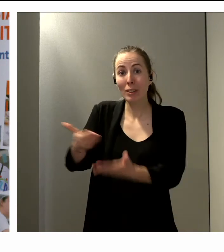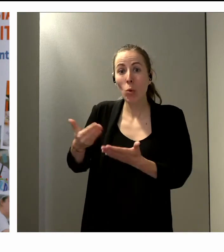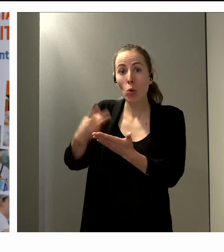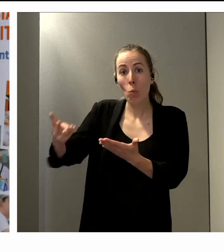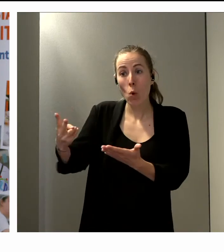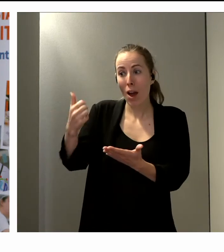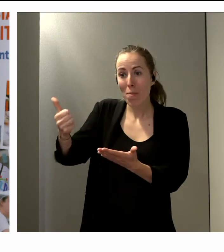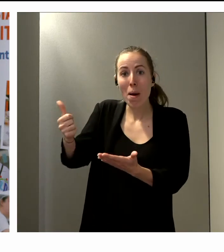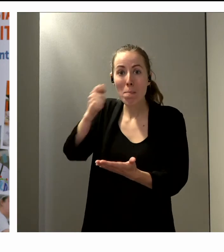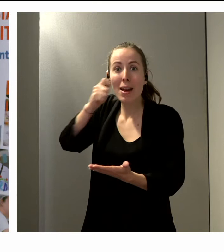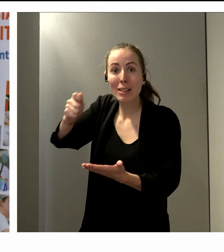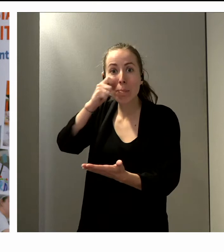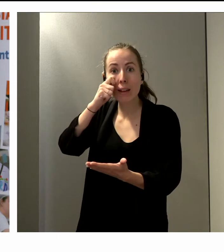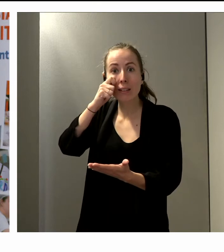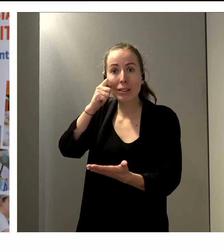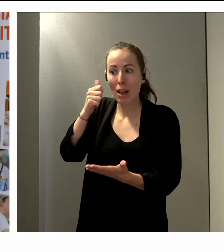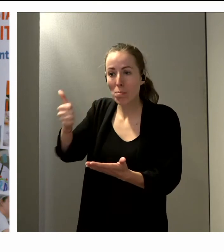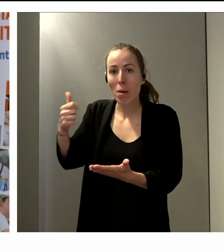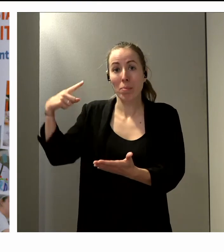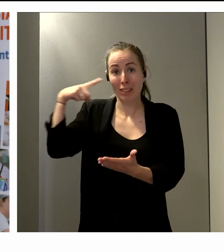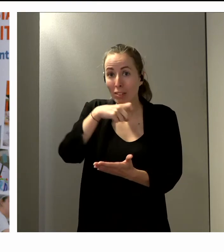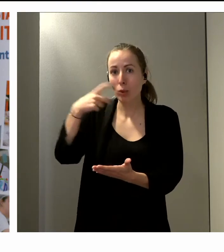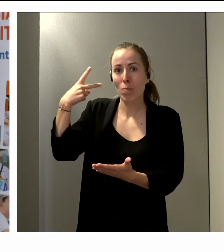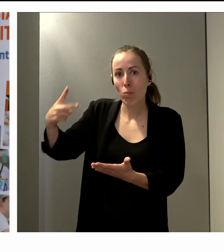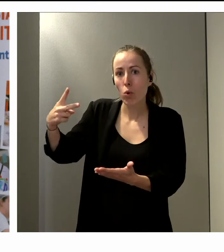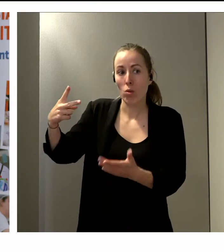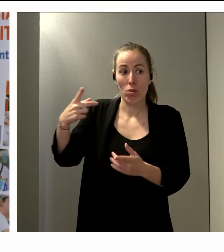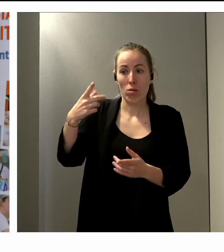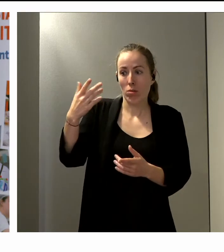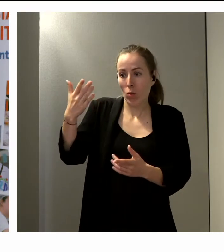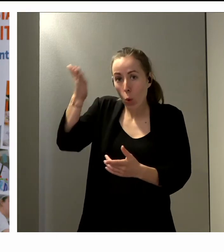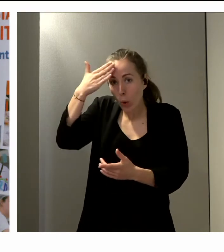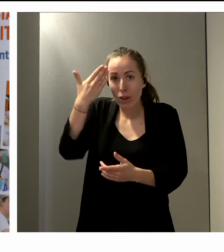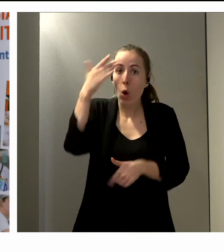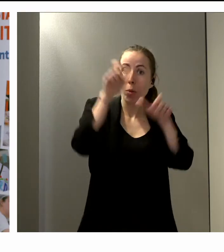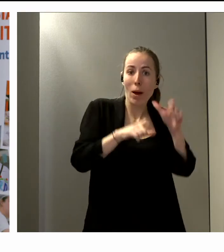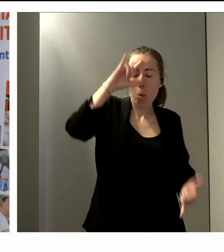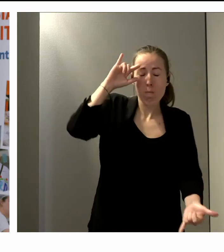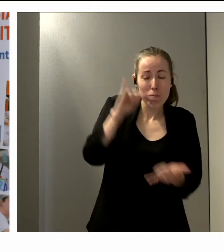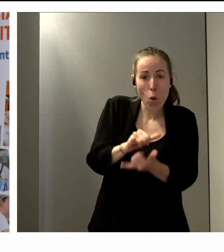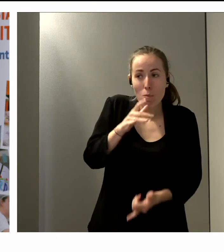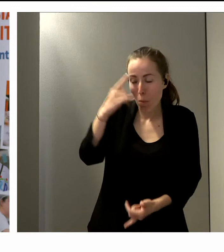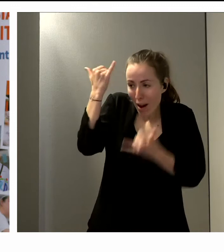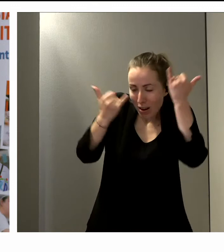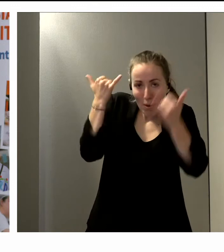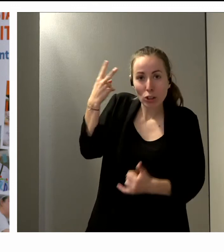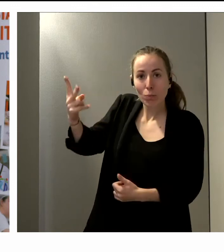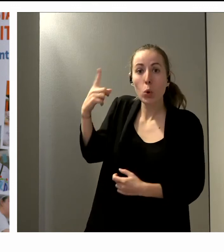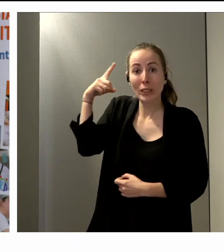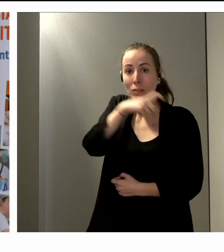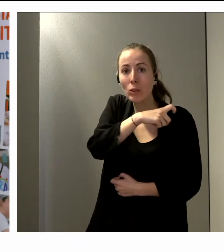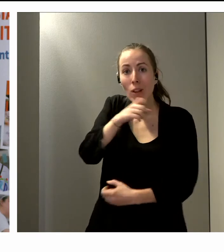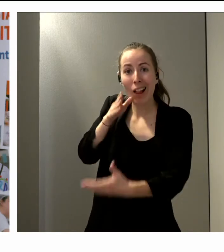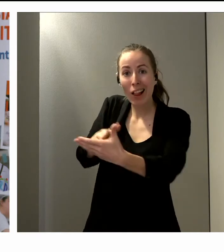situation et qui a des difficultés que les autres ne peuvent même pas imaginer. Et que pour